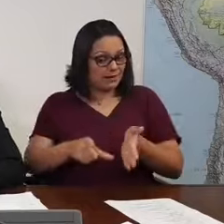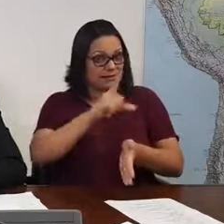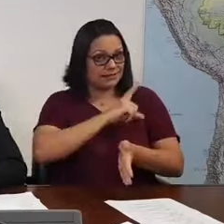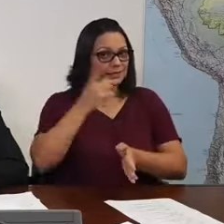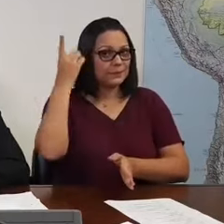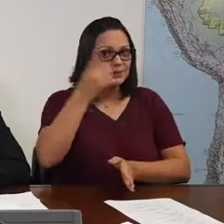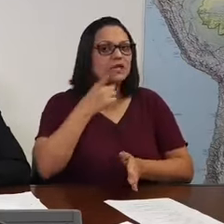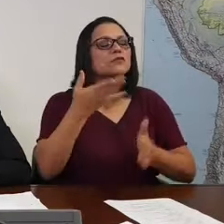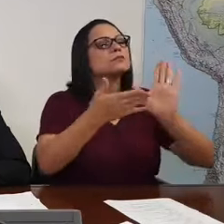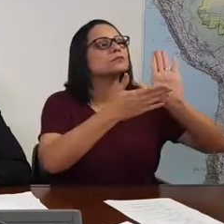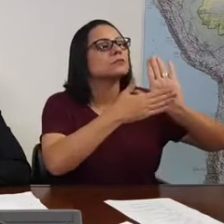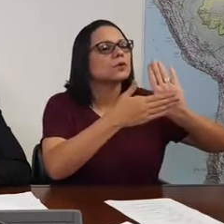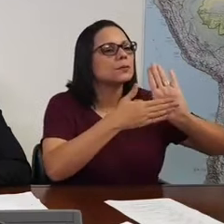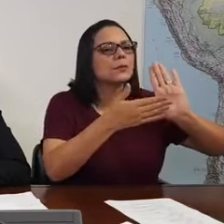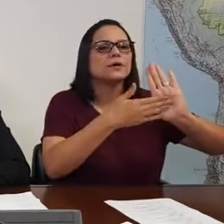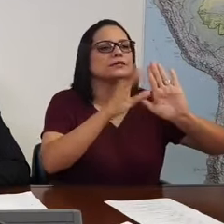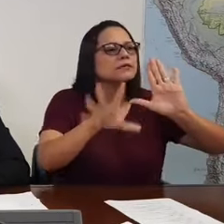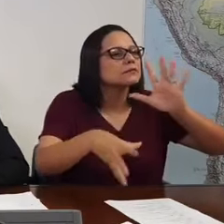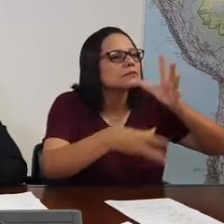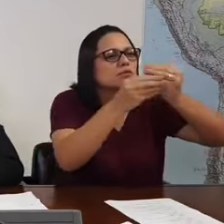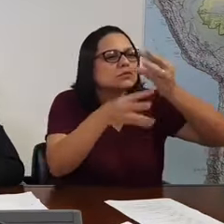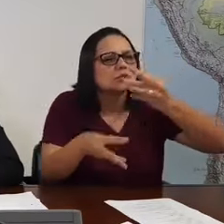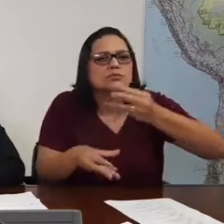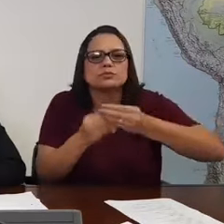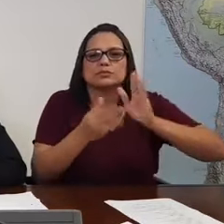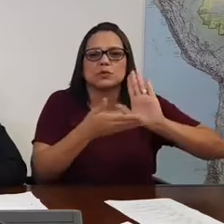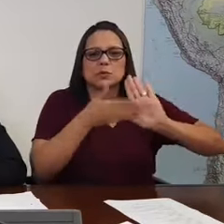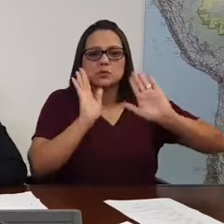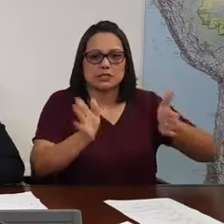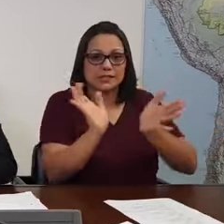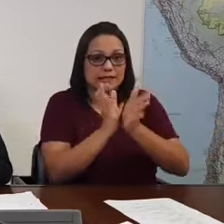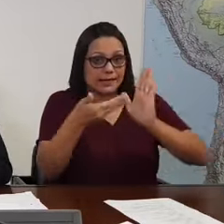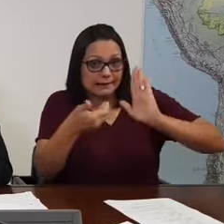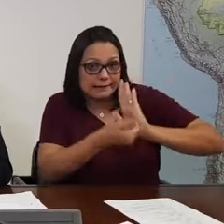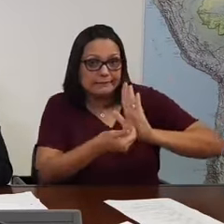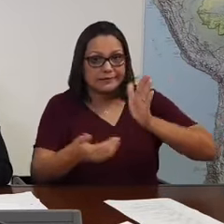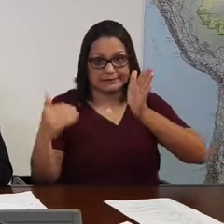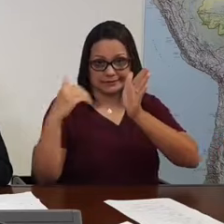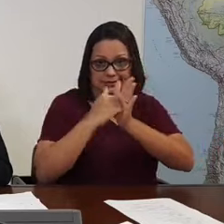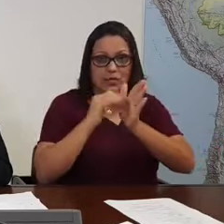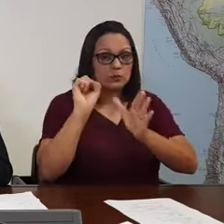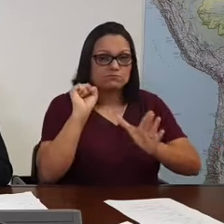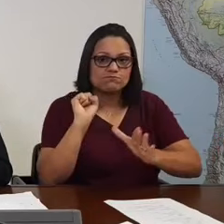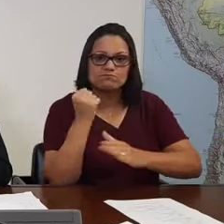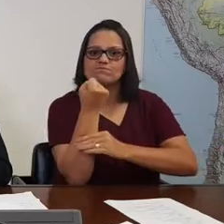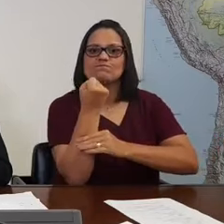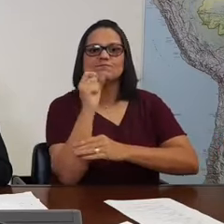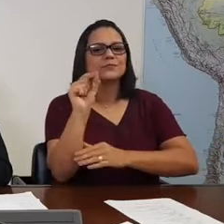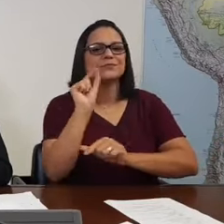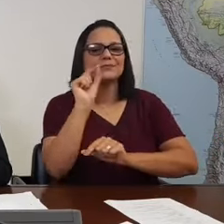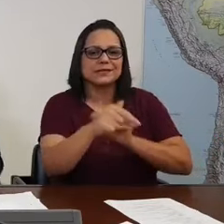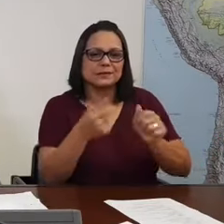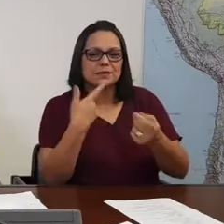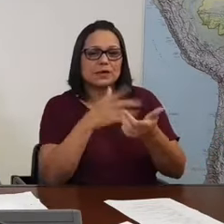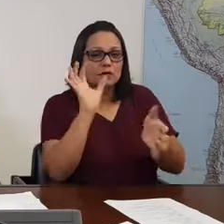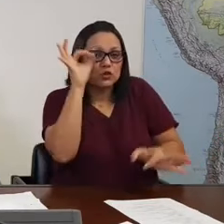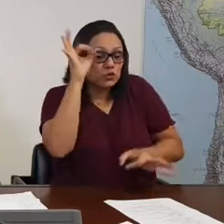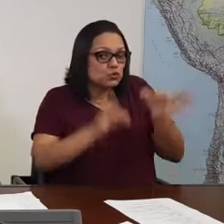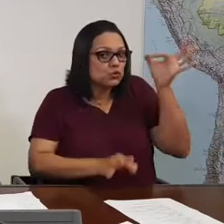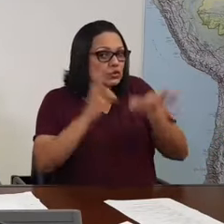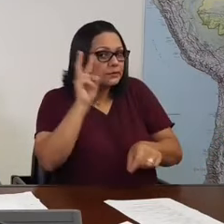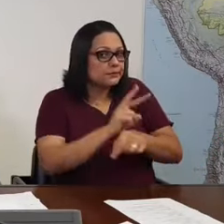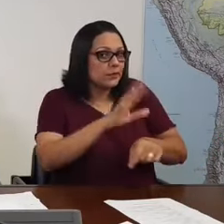apresentar uma proposta somada às propostas que hoje já caminham na Câmara e no Senado, de garantir, como o senhor fala, a retaguarda jurídica aos